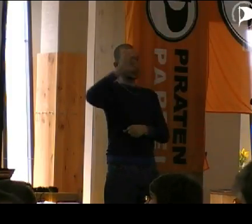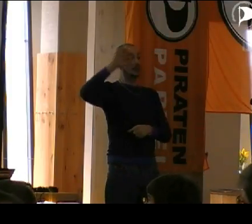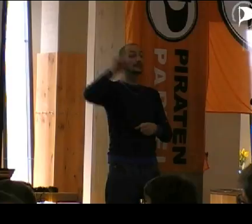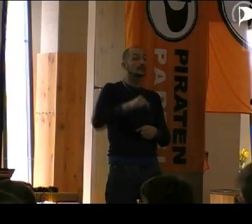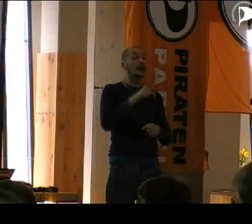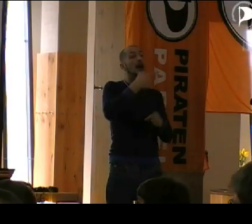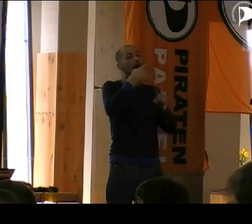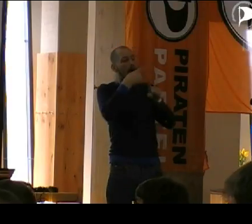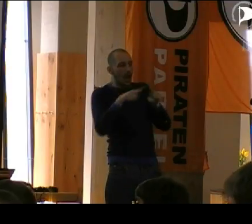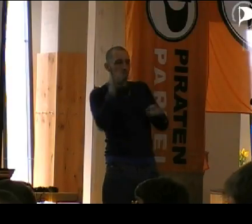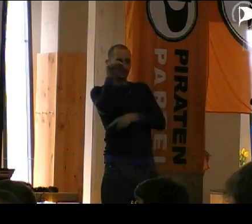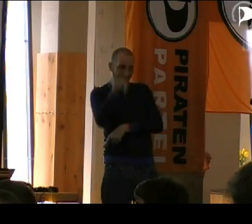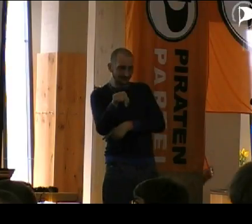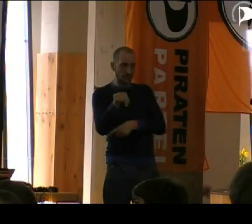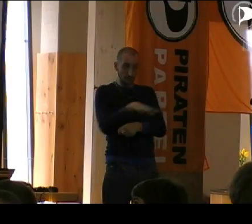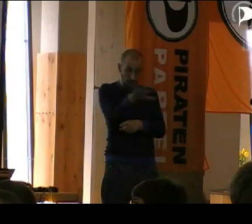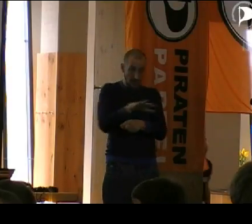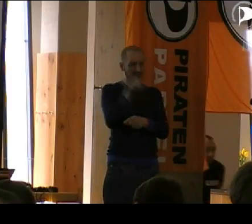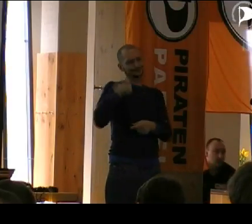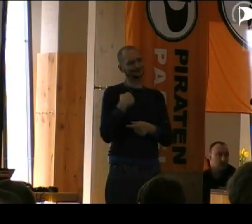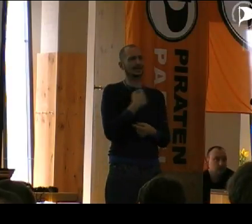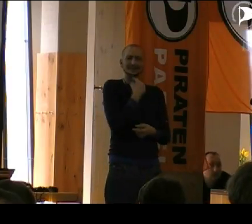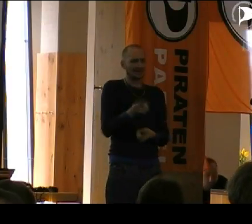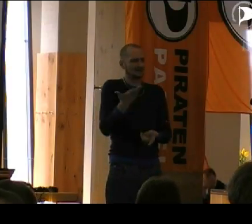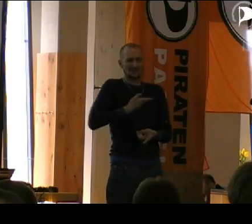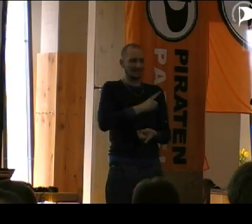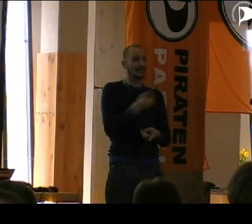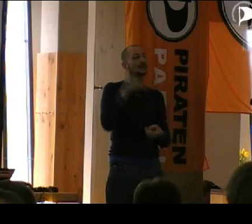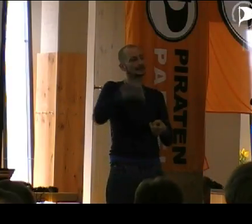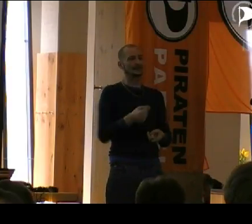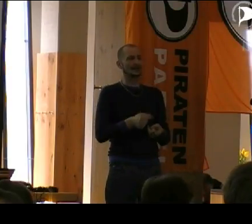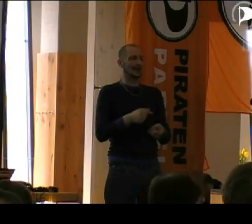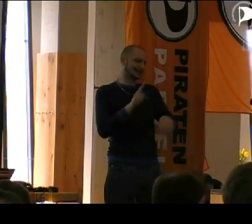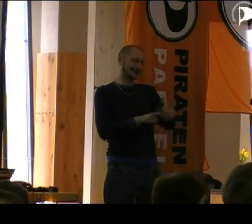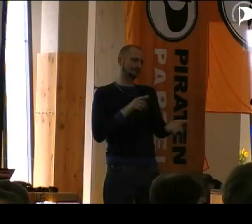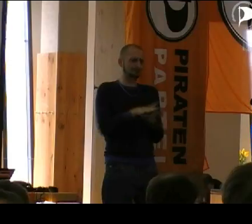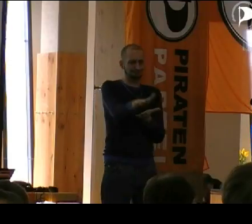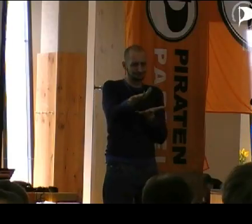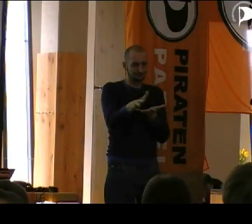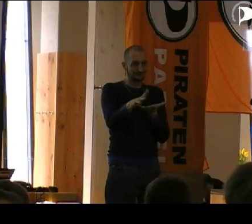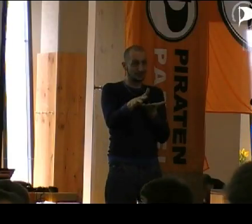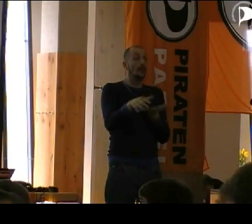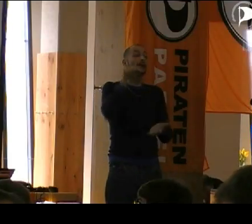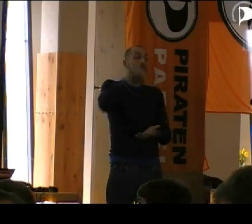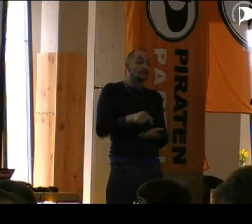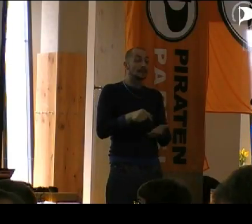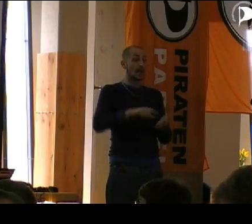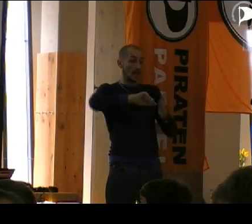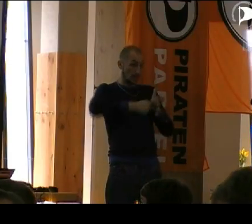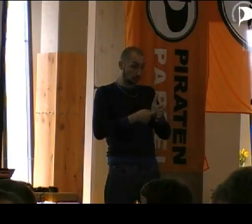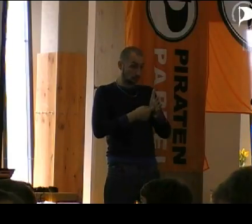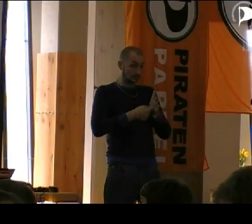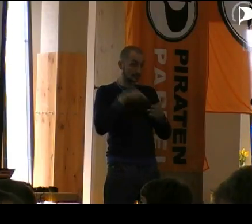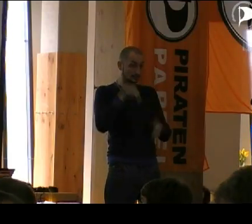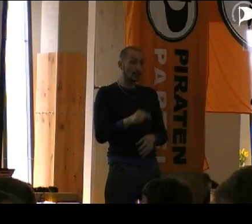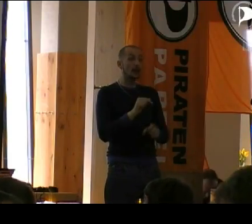games usw die sogar auf die möchte ich nicht eingehen das ist zeitverschwendung zu guter letzt noch mal der auffahrt